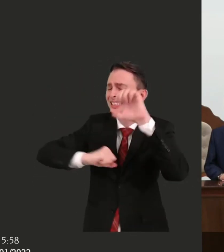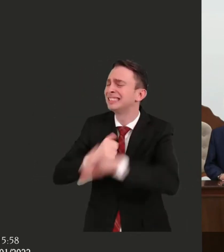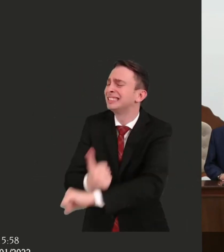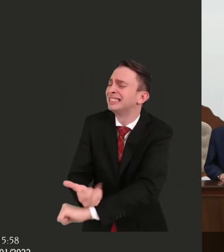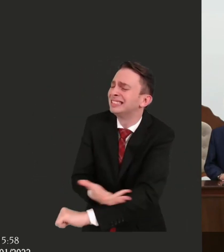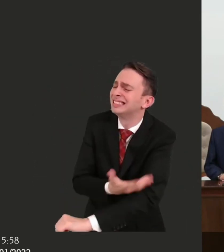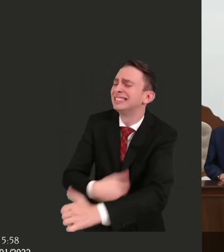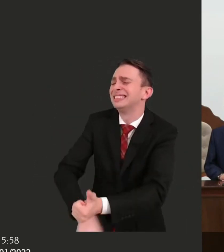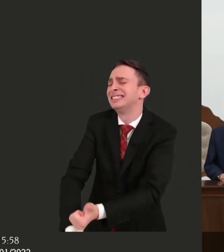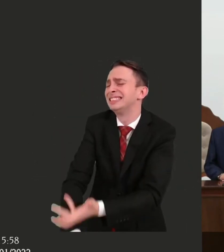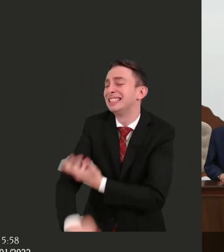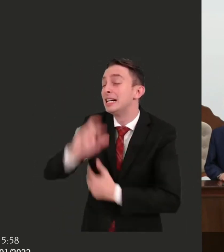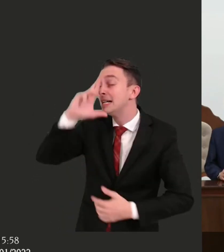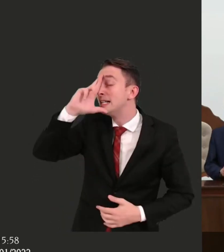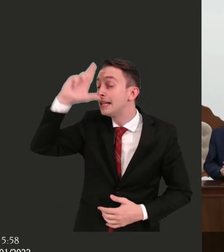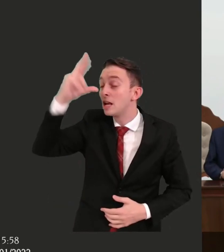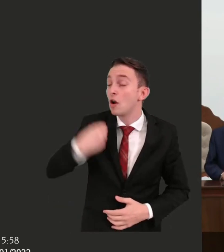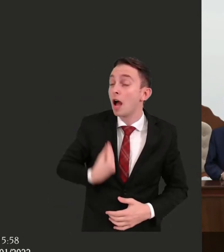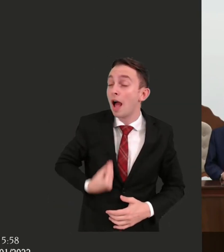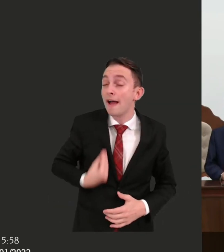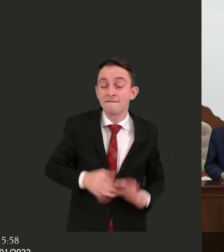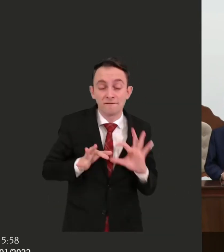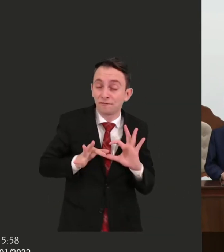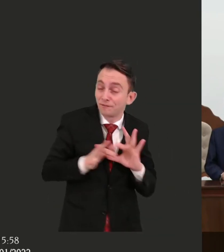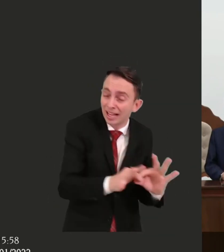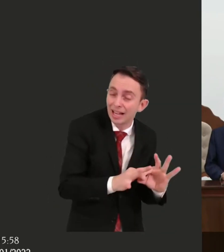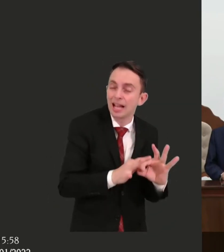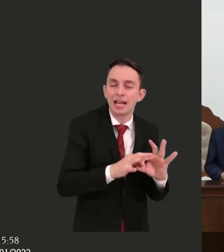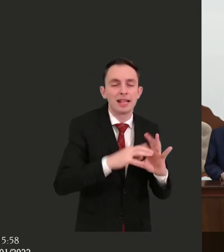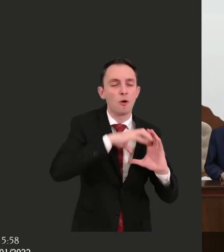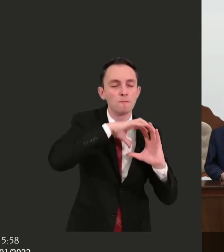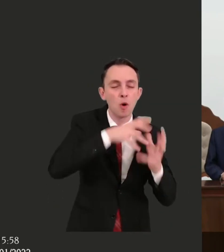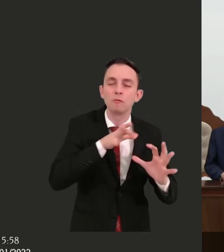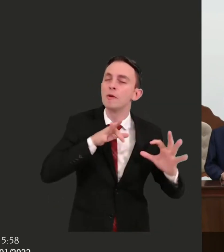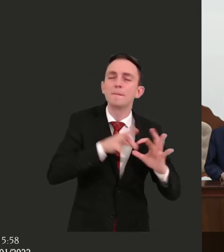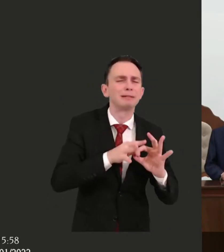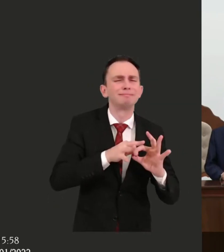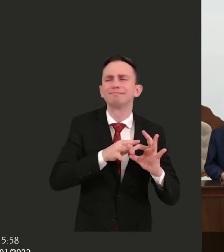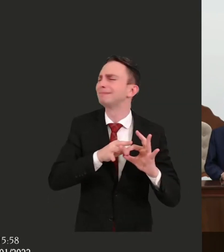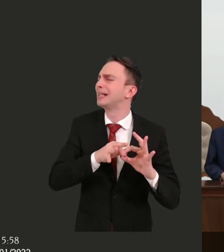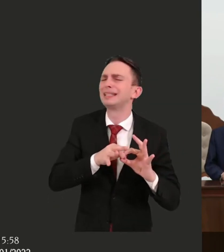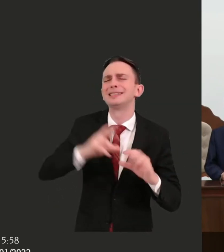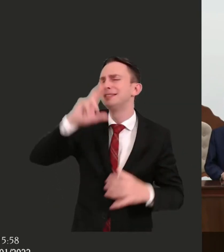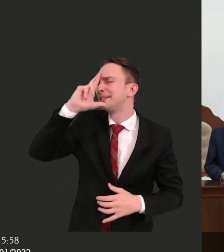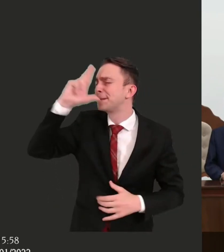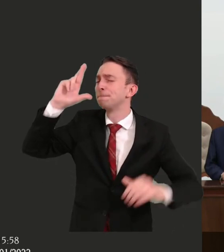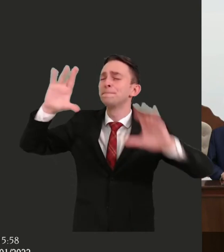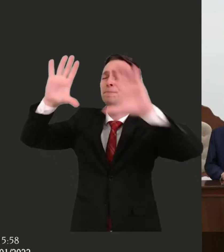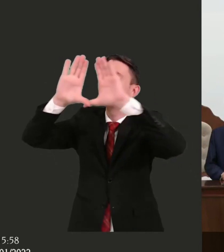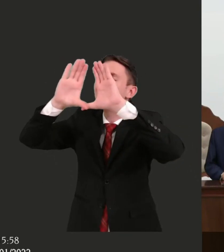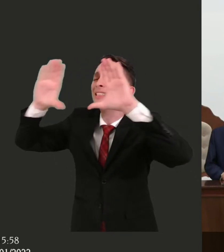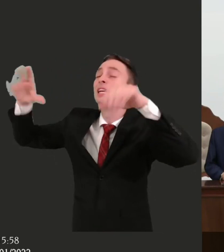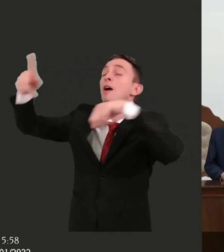terra, mas há uma pátria preparada para nós no reino da tua glória, e tu nos vieste nesta